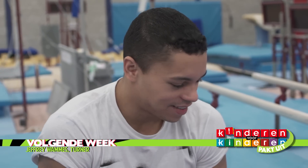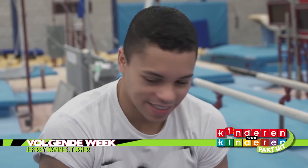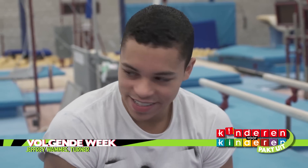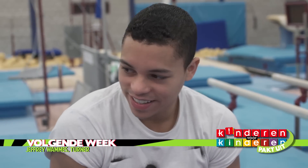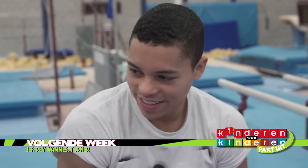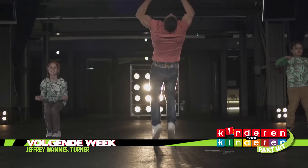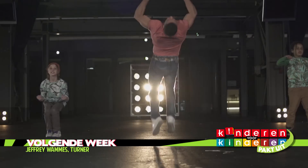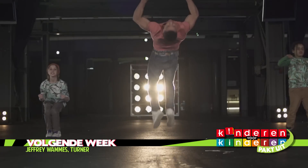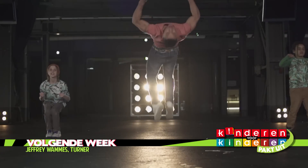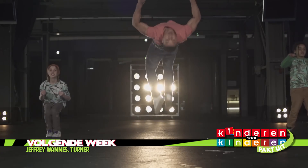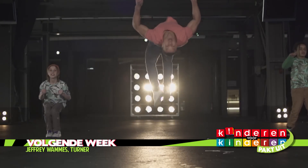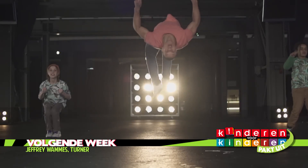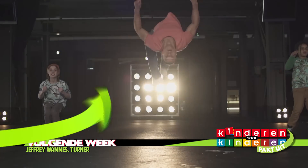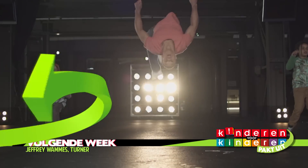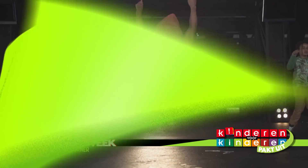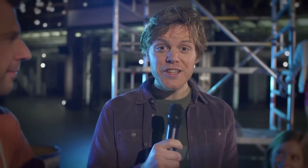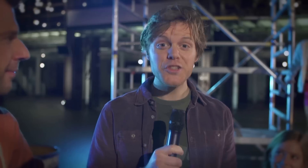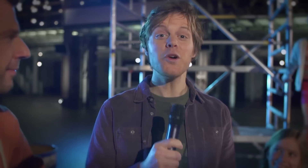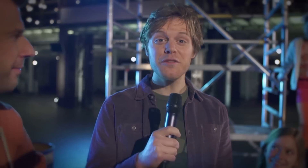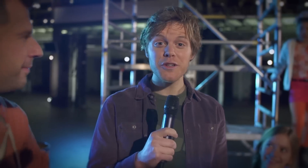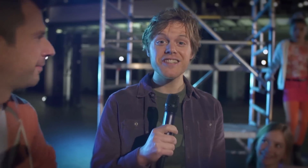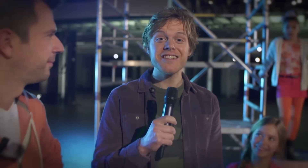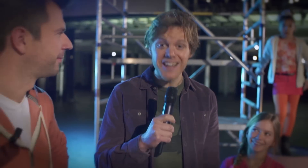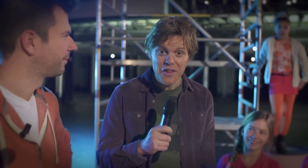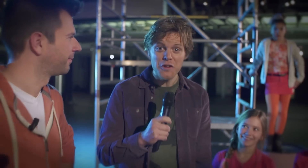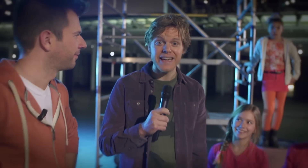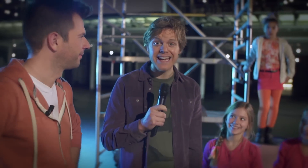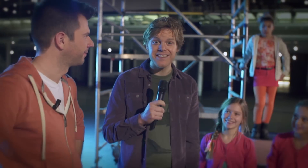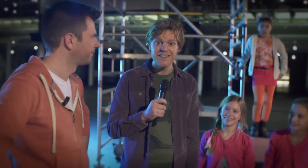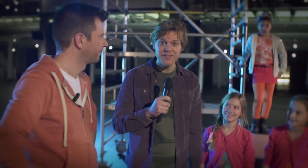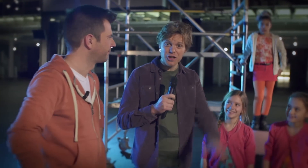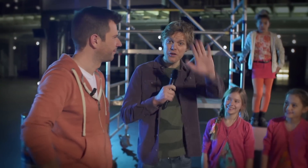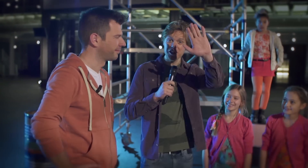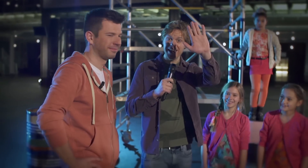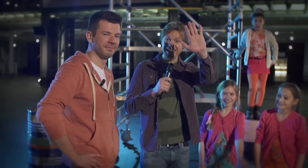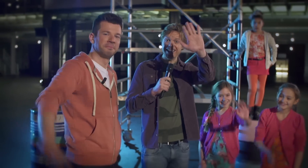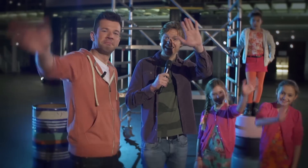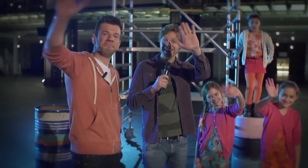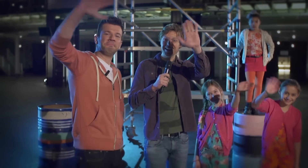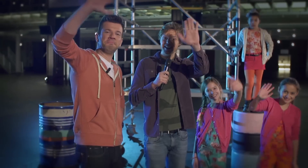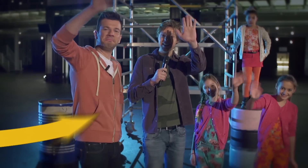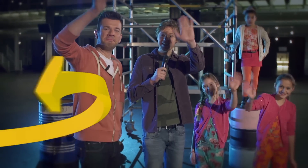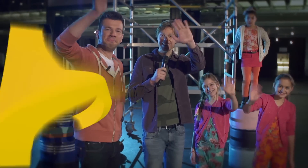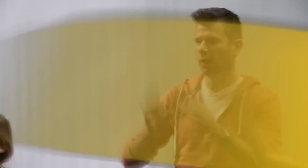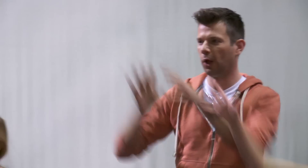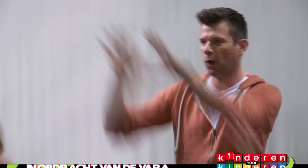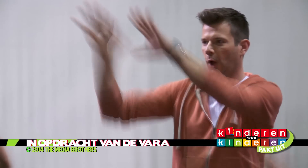ik kan niet dansen en zingen. Dus zorg ervoor dat je dan ook weer kijkt. Tot volgende week!